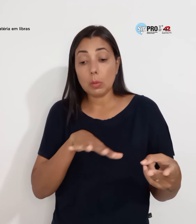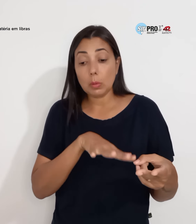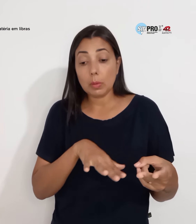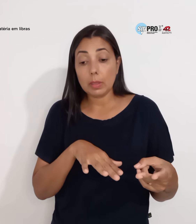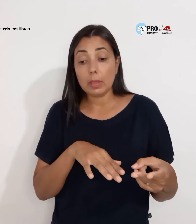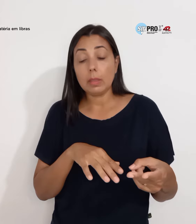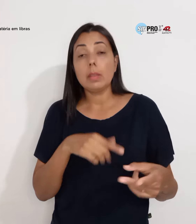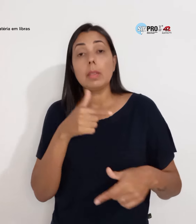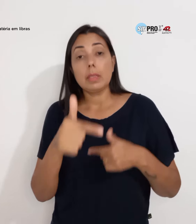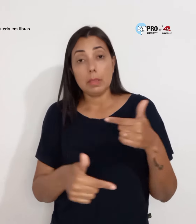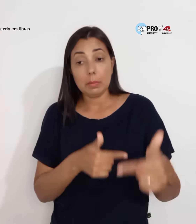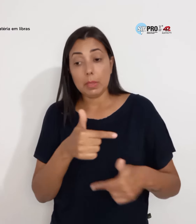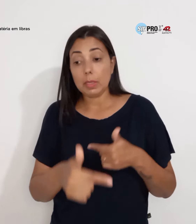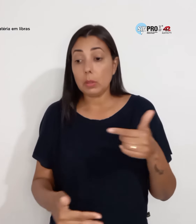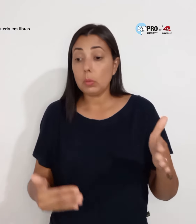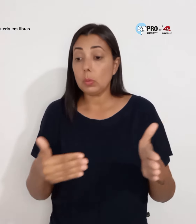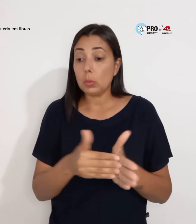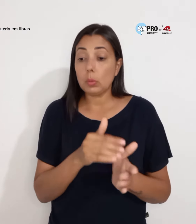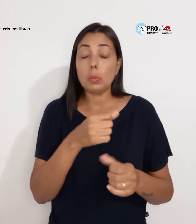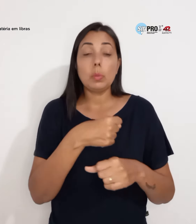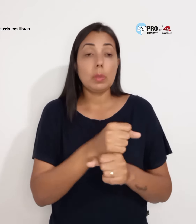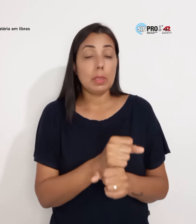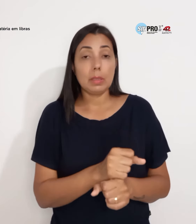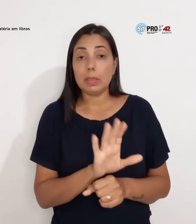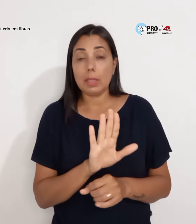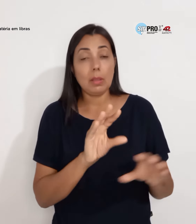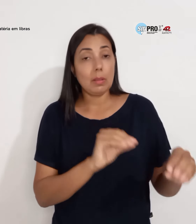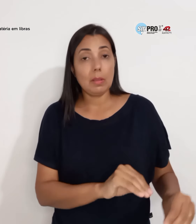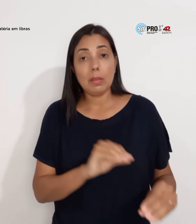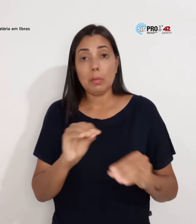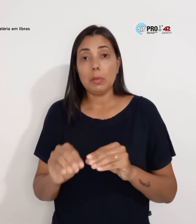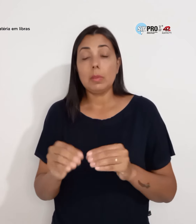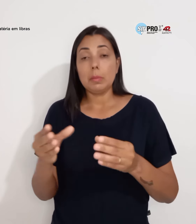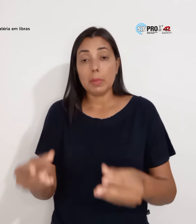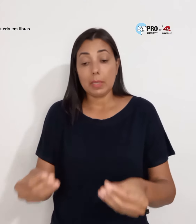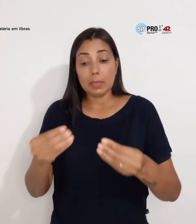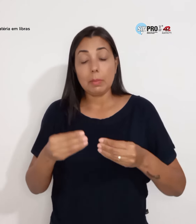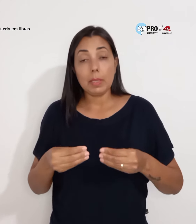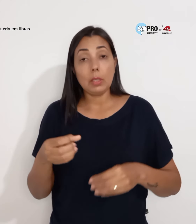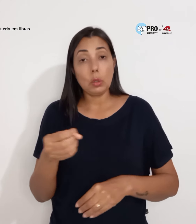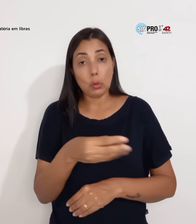ambiente em que atuamos nos últimos anos não muda para receber os novos.